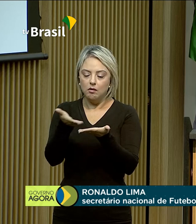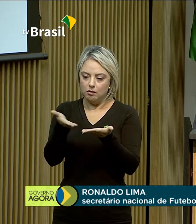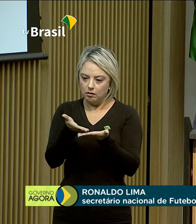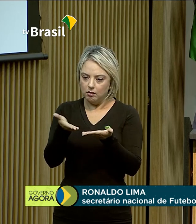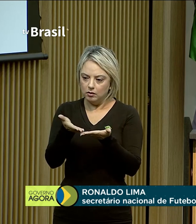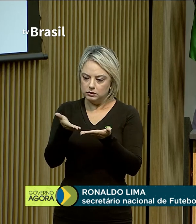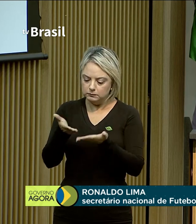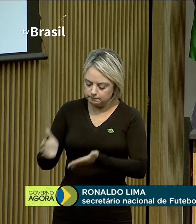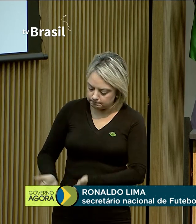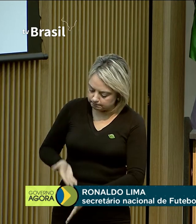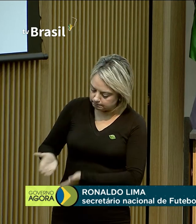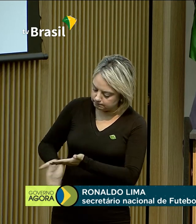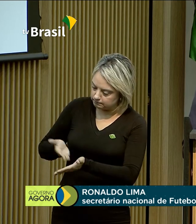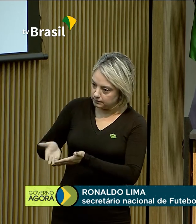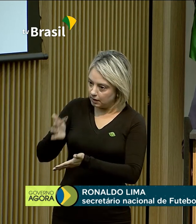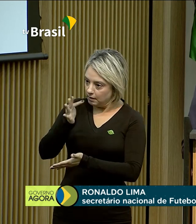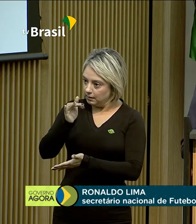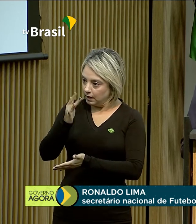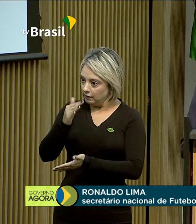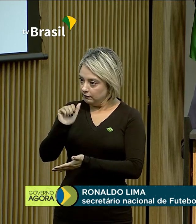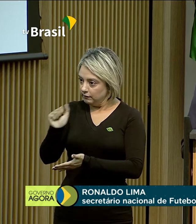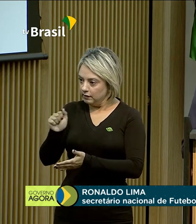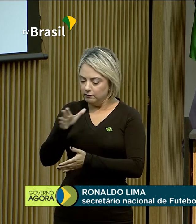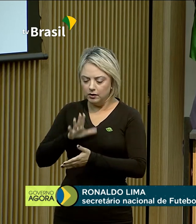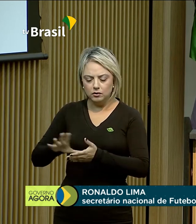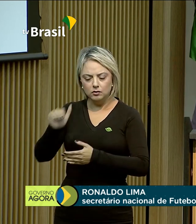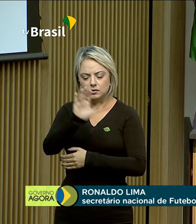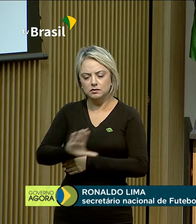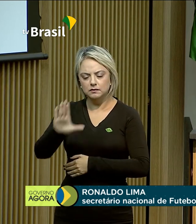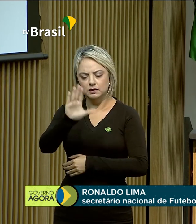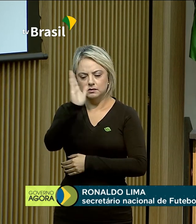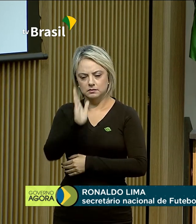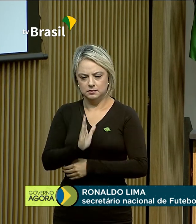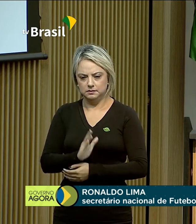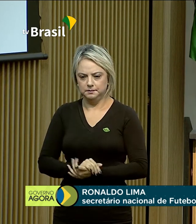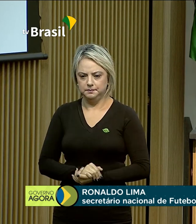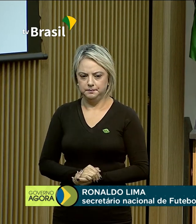bastante incentivado pela FIFA, CONMEBOL e Confederação Brasileira.